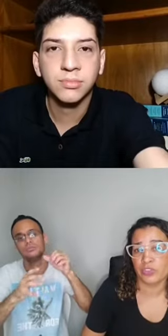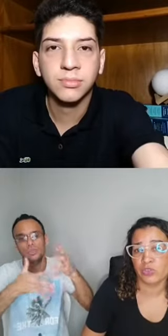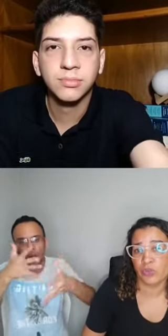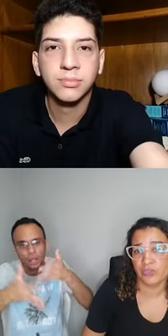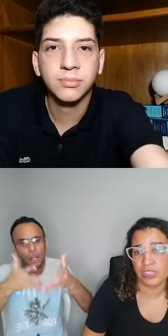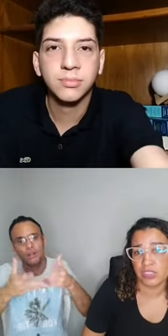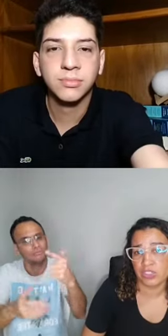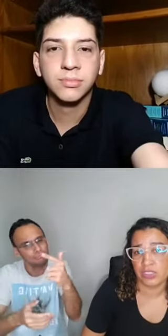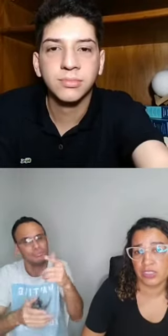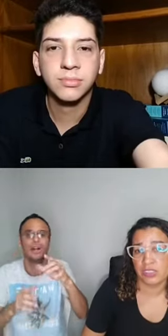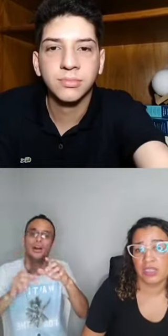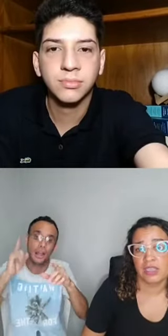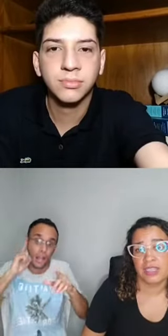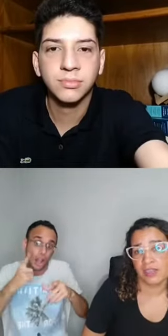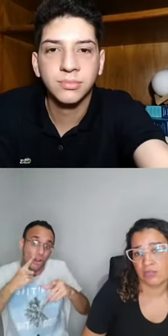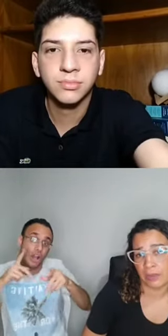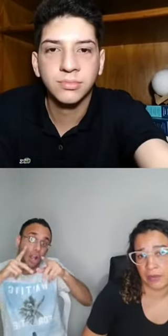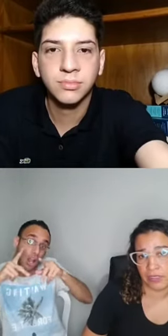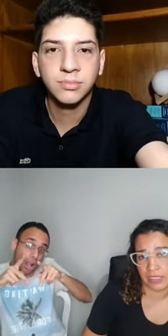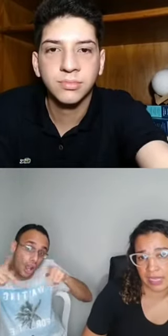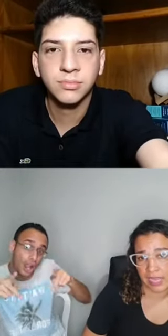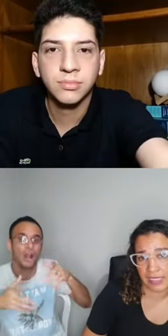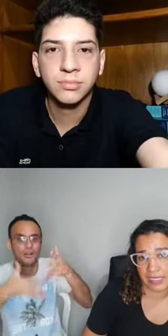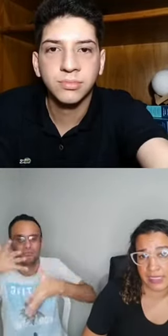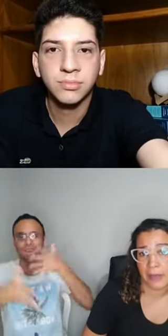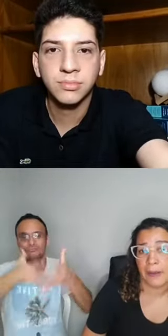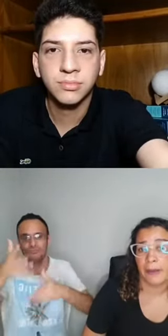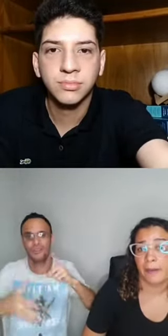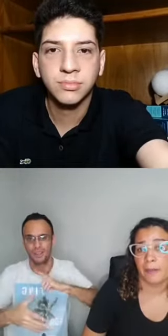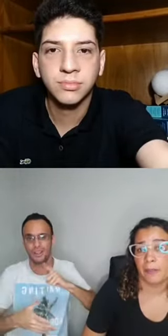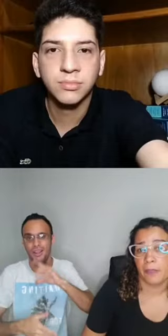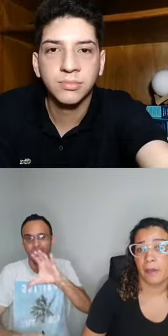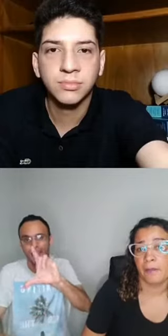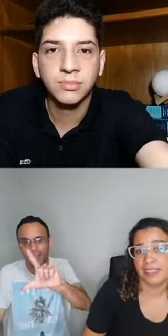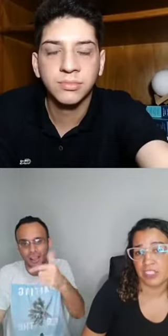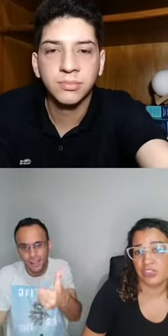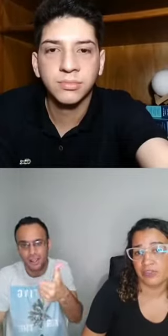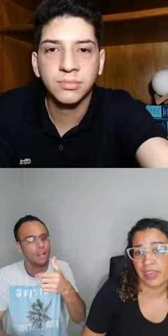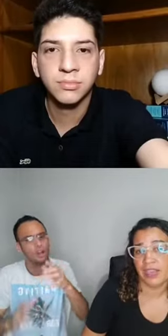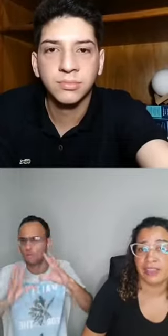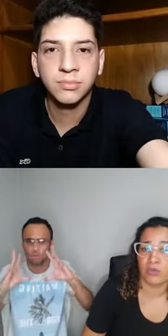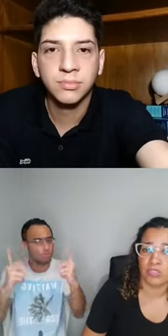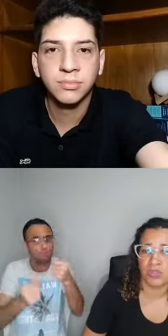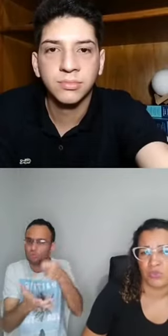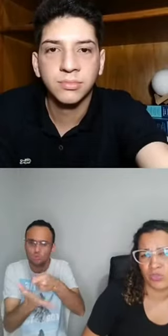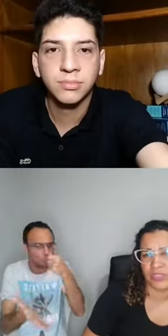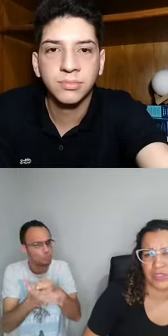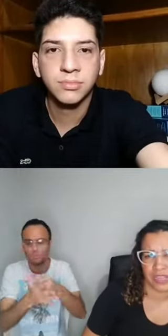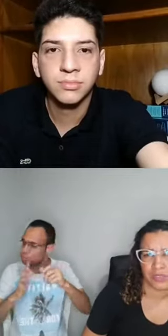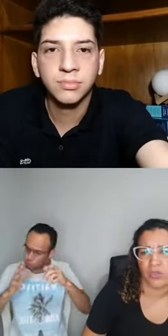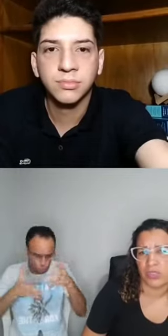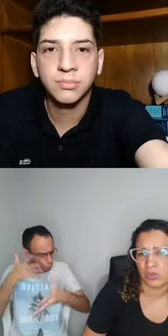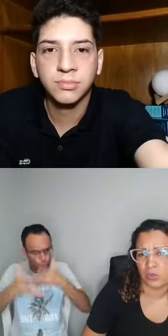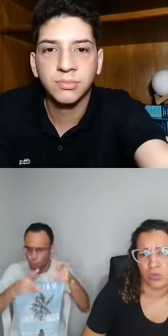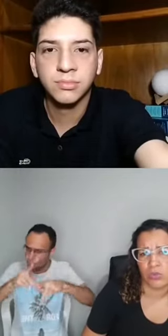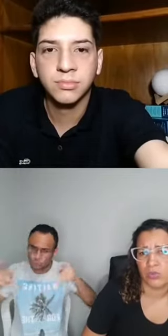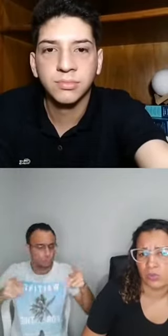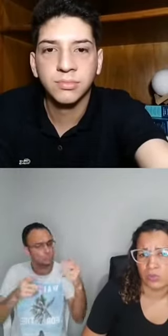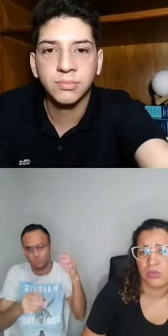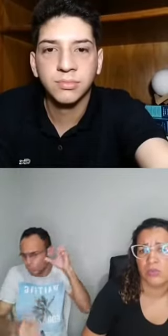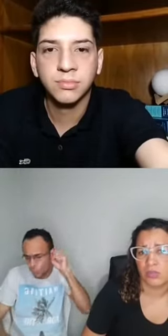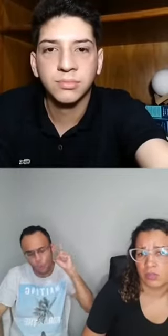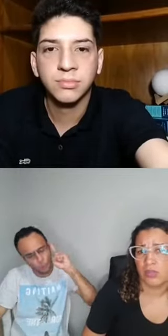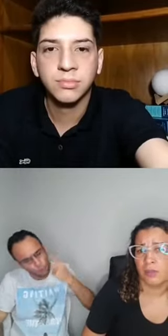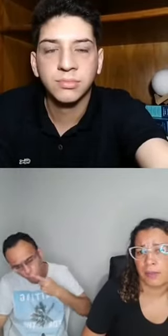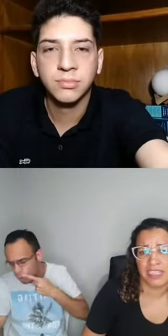Mas professor ouvinte, né, que não sabe língua de sinais, mas se tiver, tem uns que usam classificador e